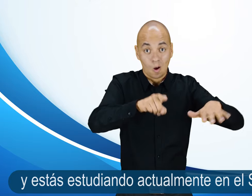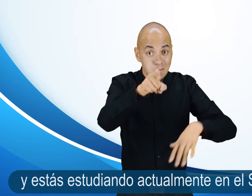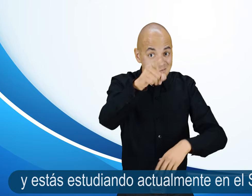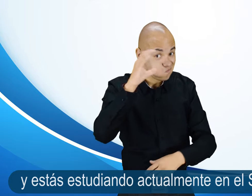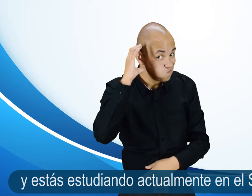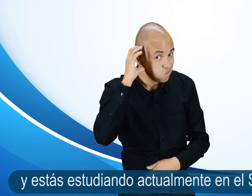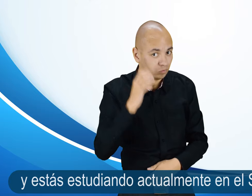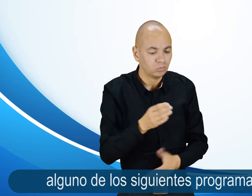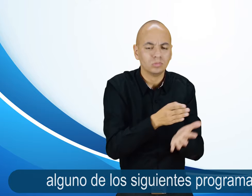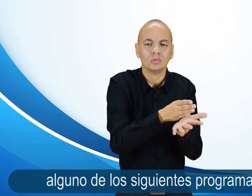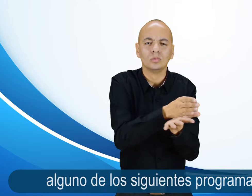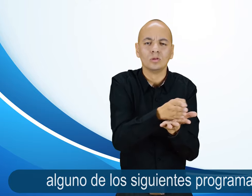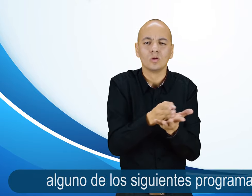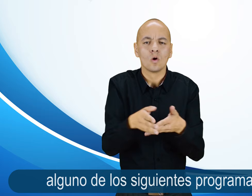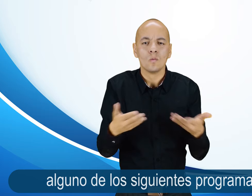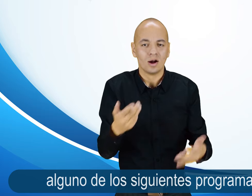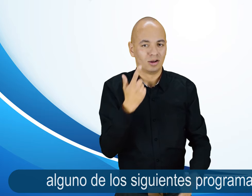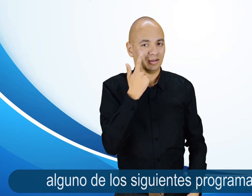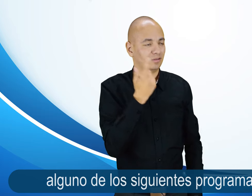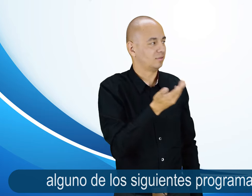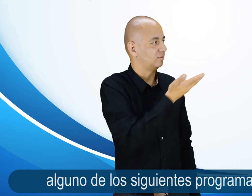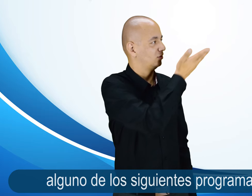sena algunos de los siguientes programas